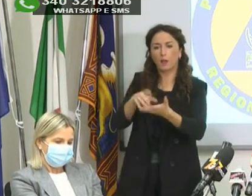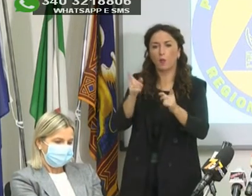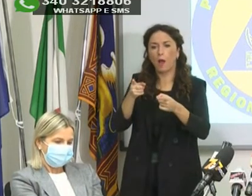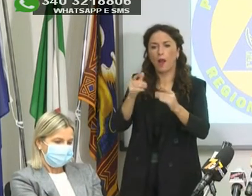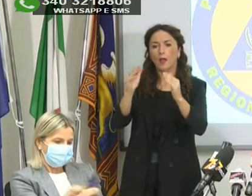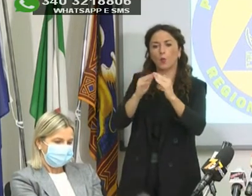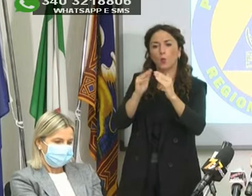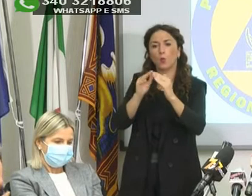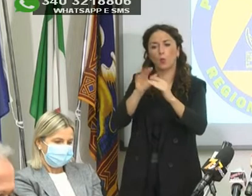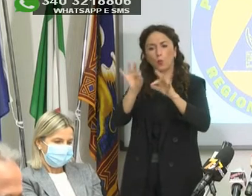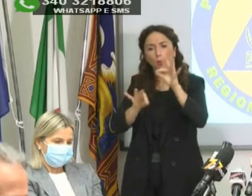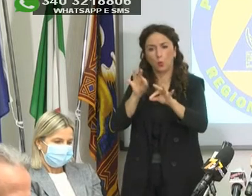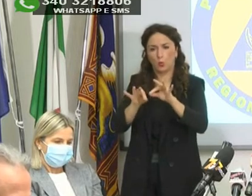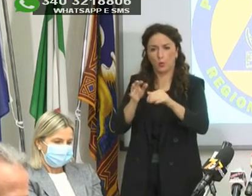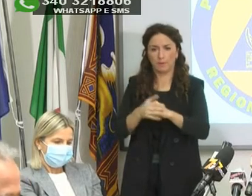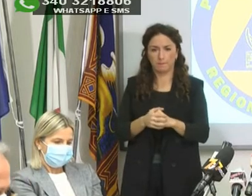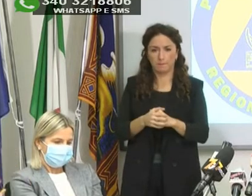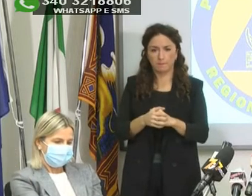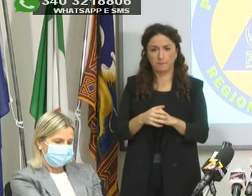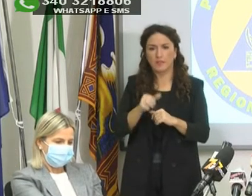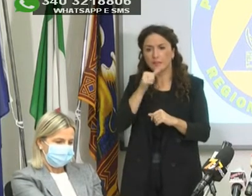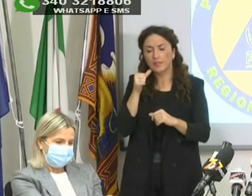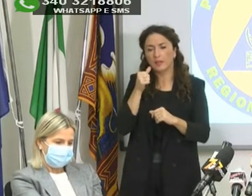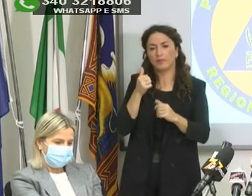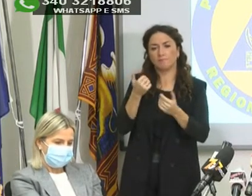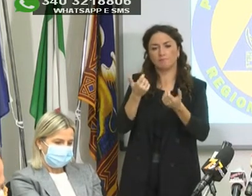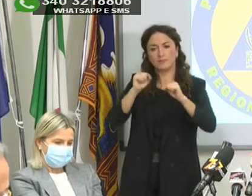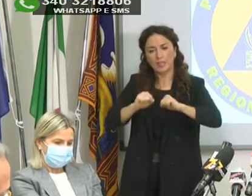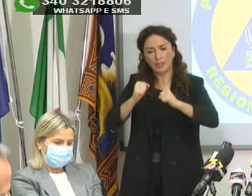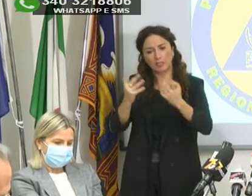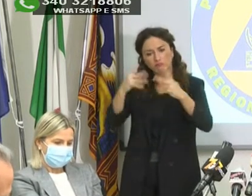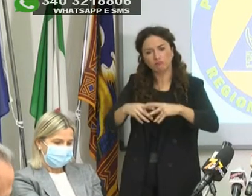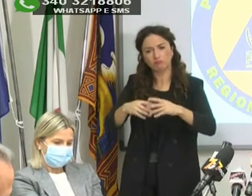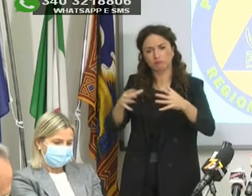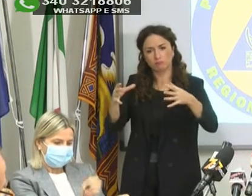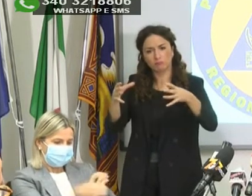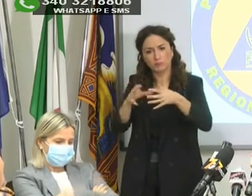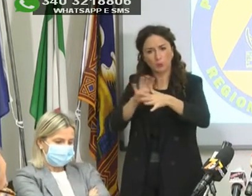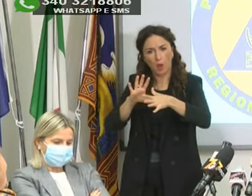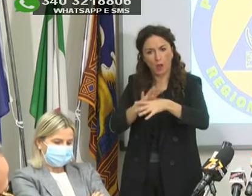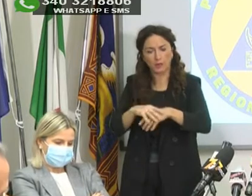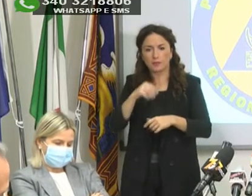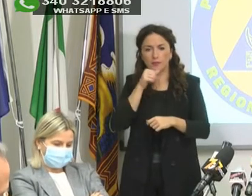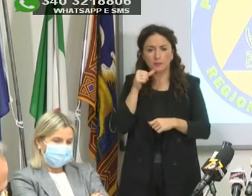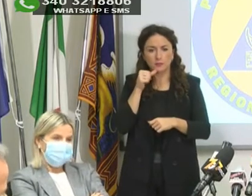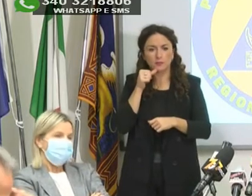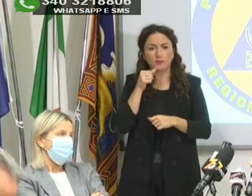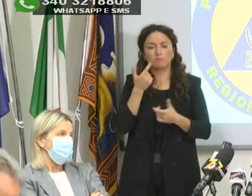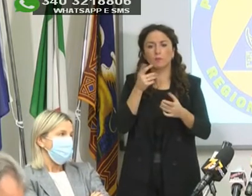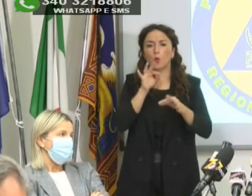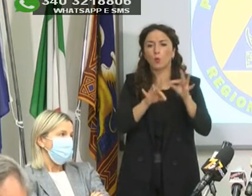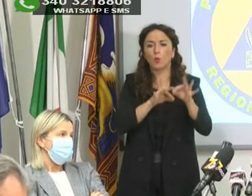domiciliari, è necessario avere sanità organizzate, è necessario verificare che ci siano potenzialità di